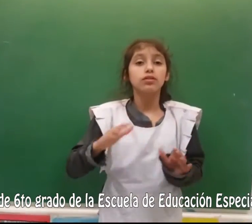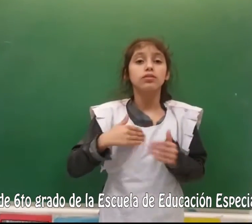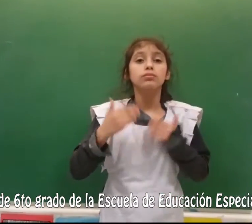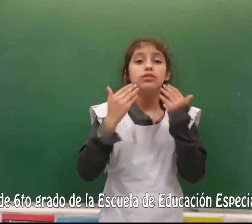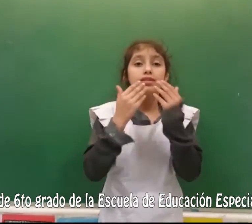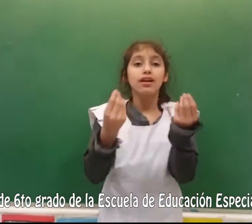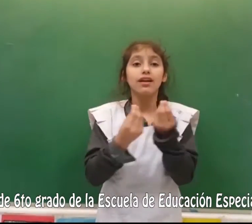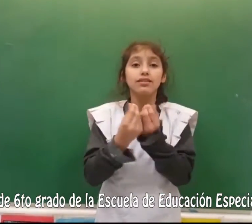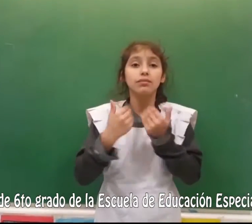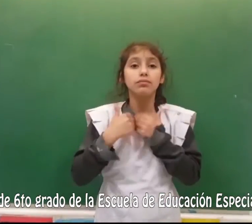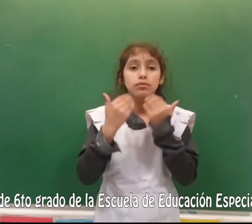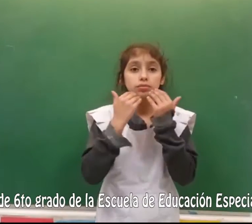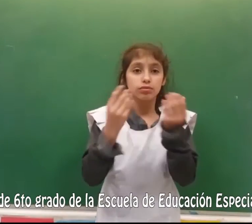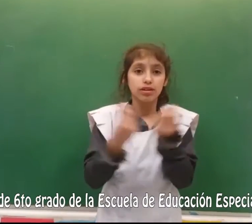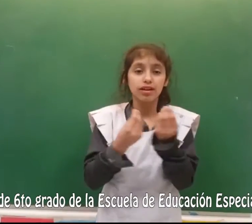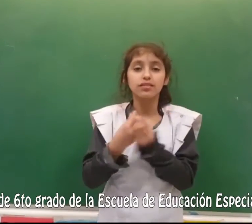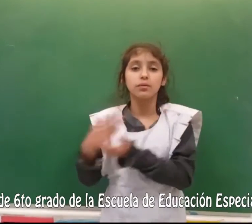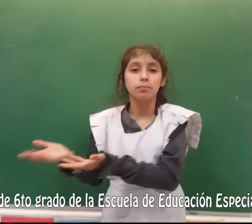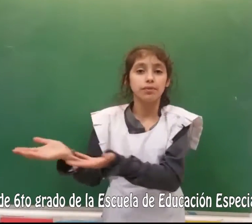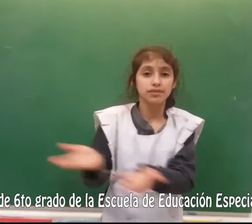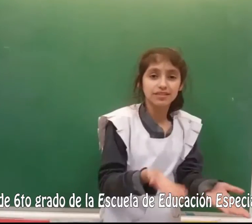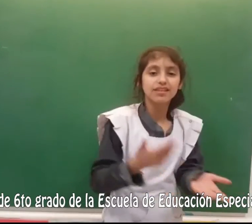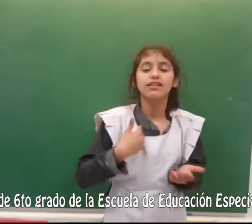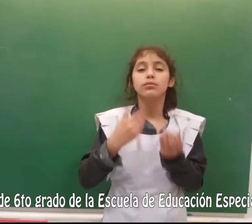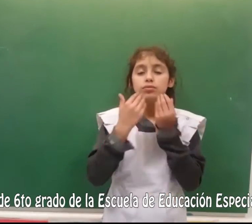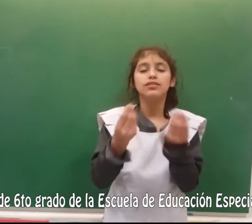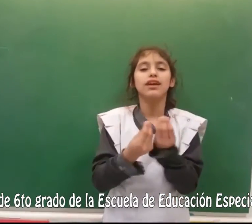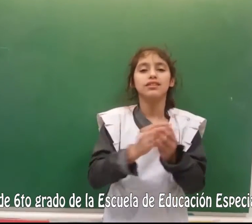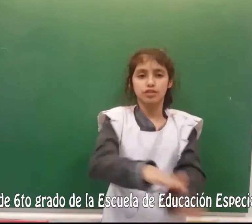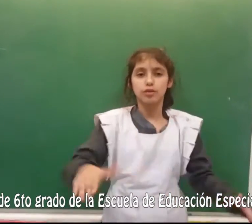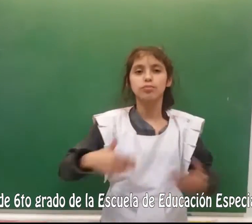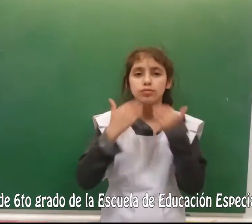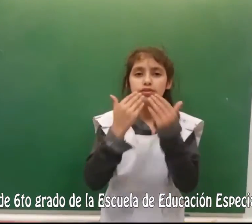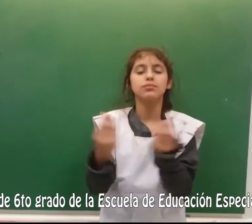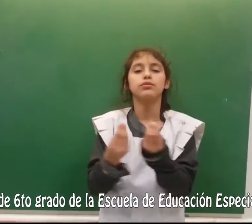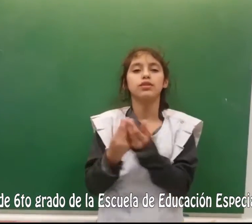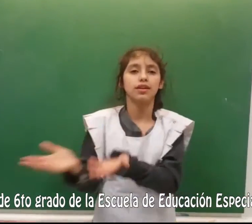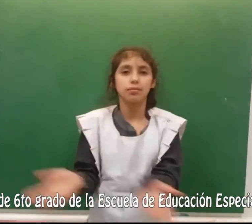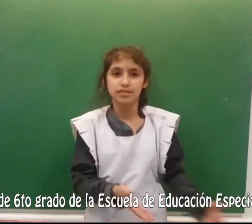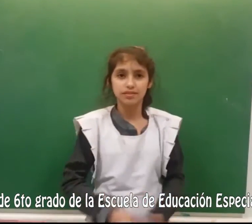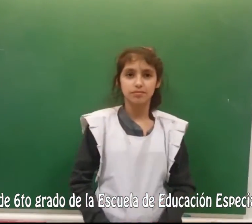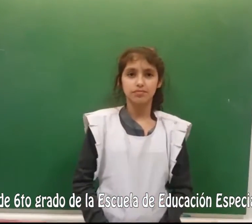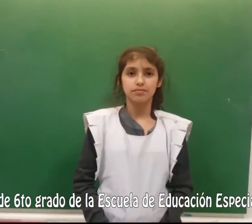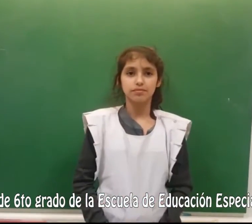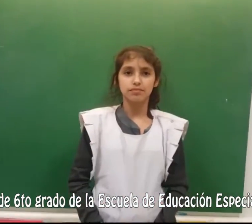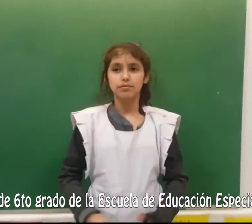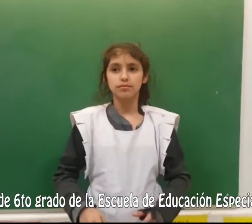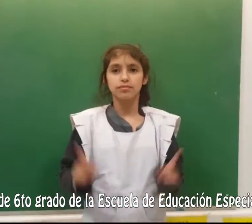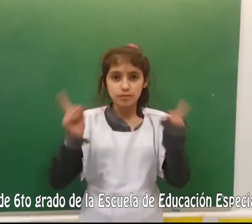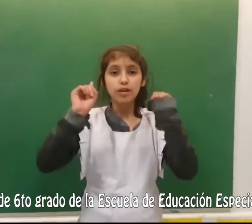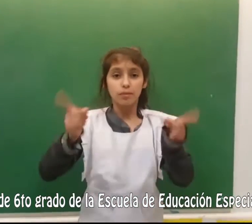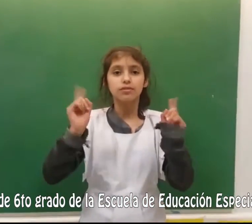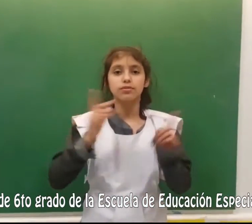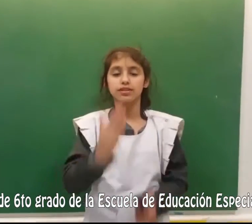sentía más el no poder acercarme. Muchas gracias, chicos, pero muchas gracias a todos y muchas gracias a las maestras